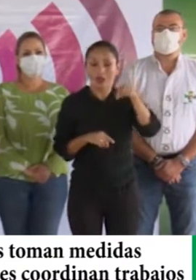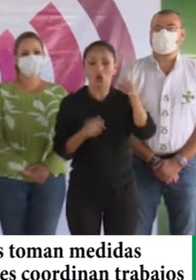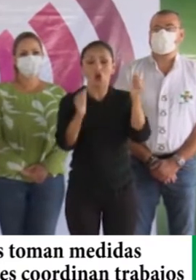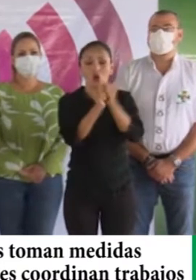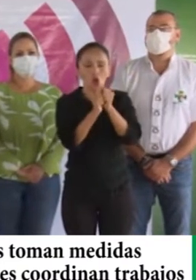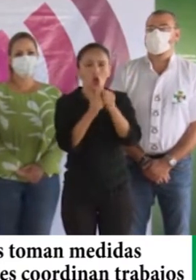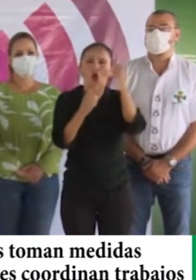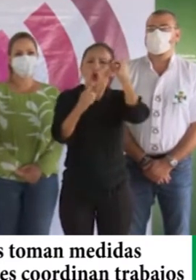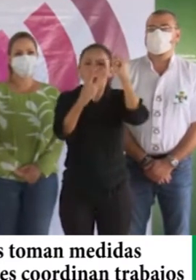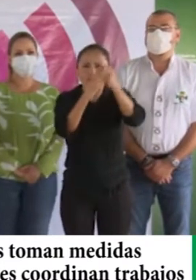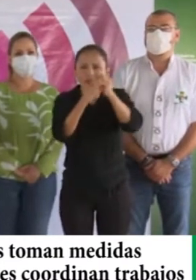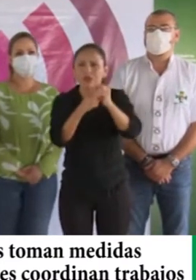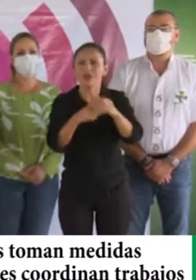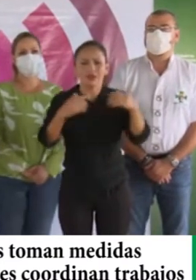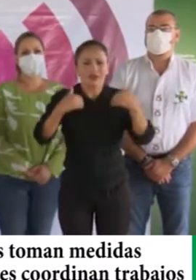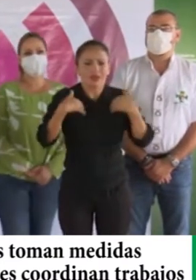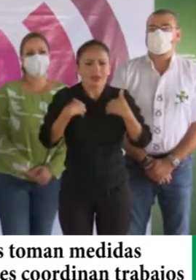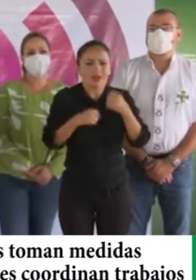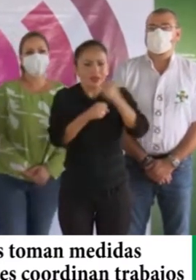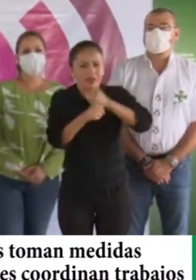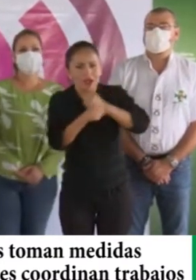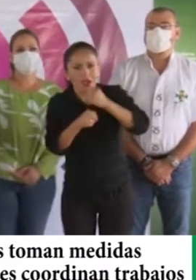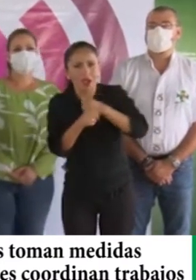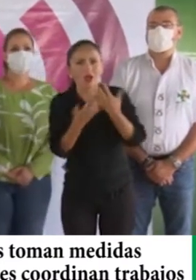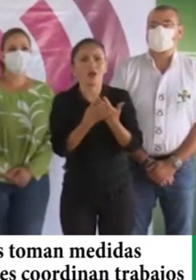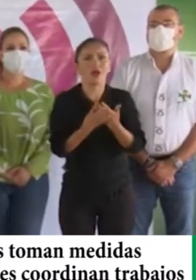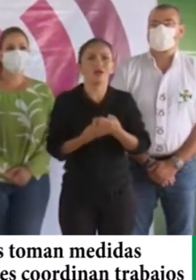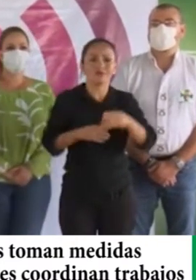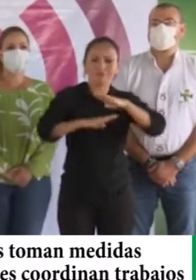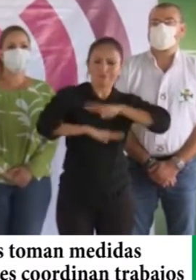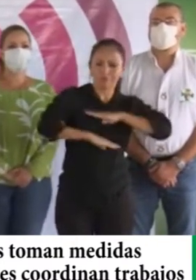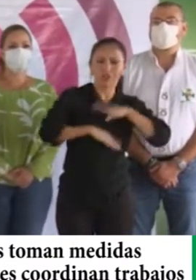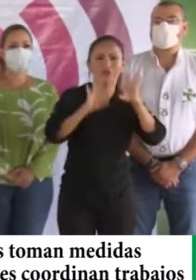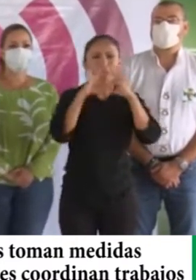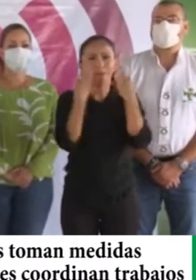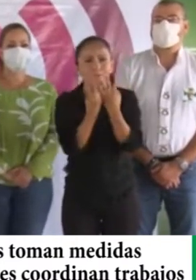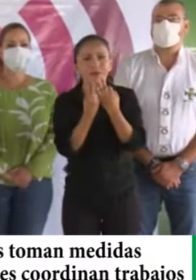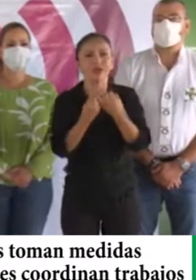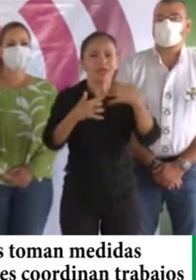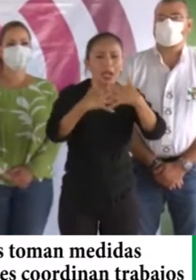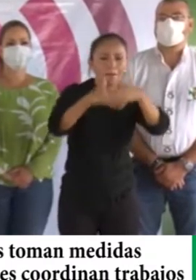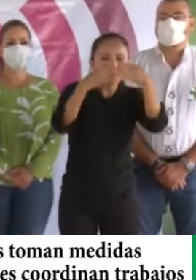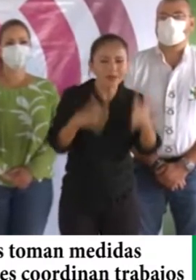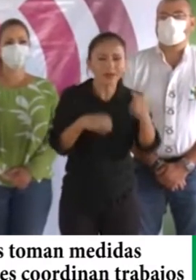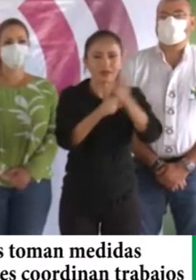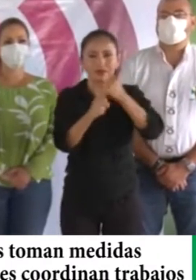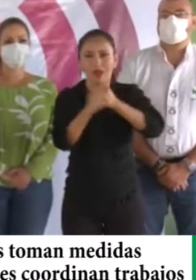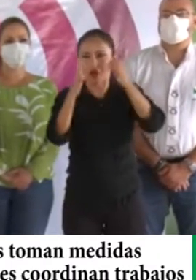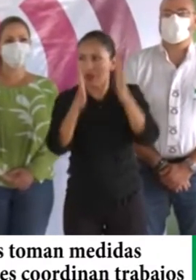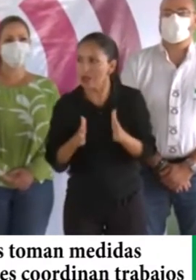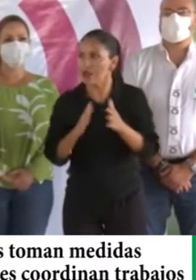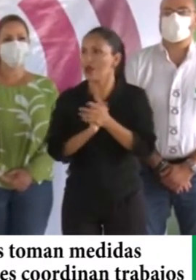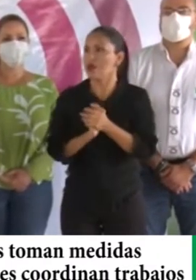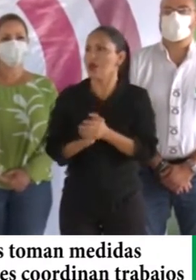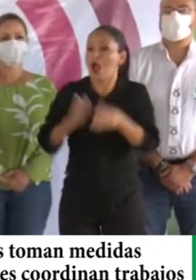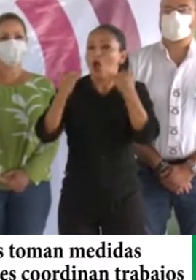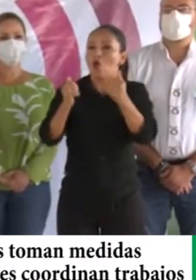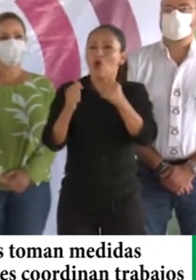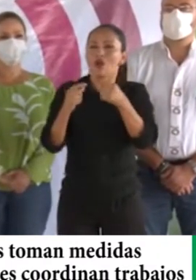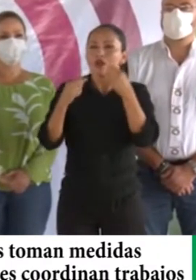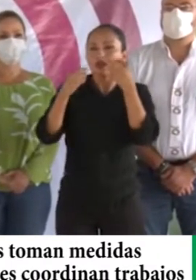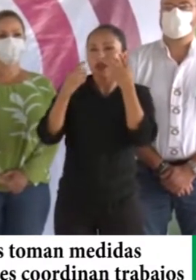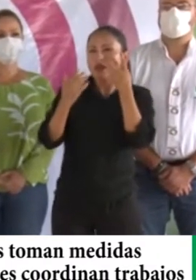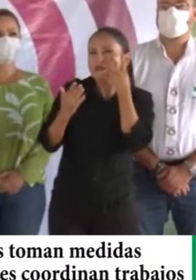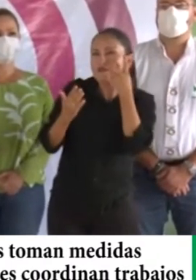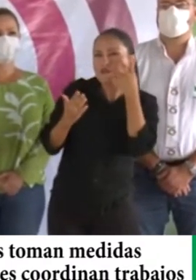con el fin de mantener el empleo, el bienestar de la familia, empresarios y trabajadores, está estudiando